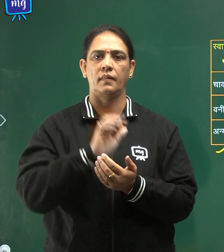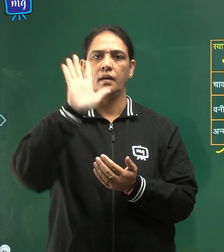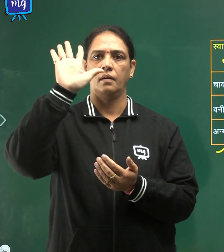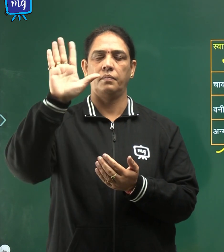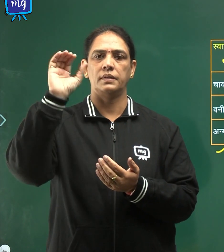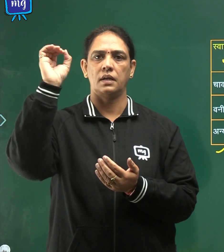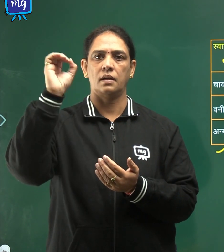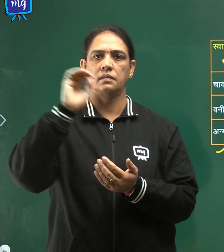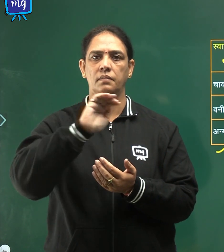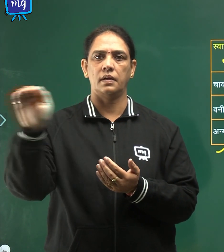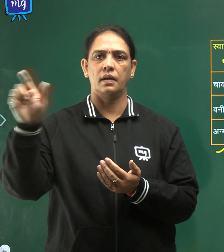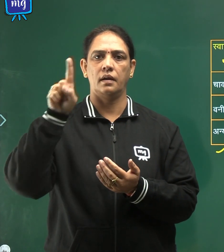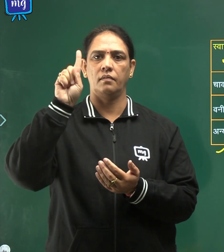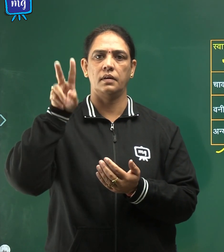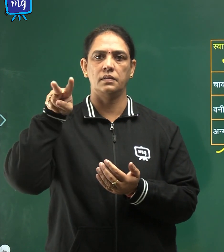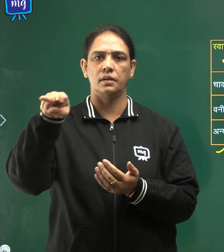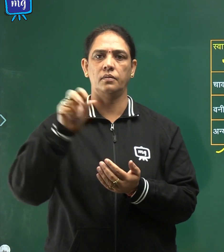50/100